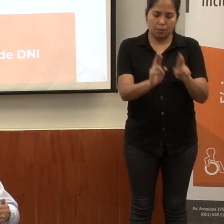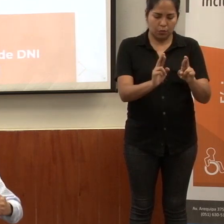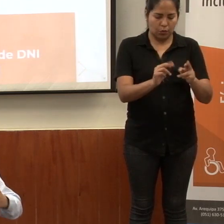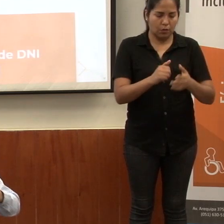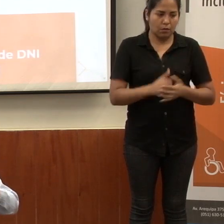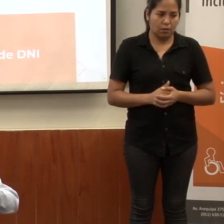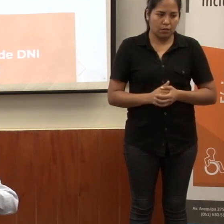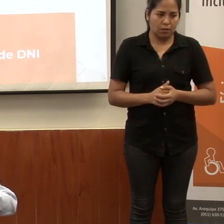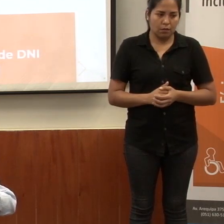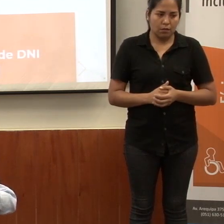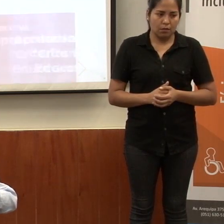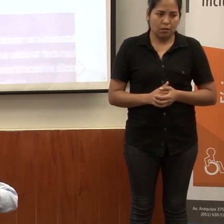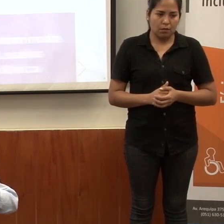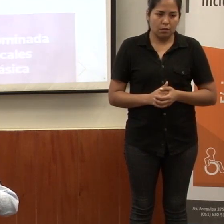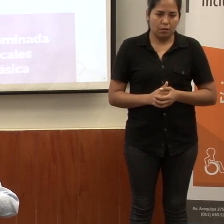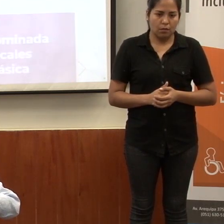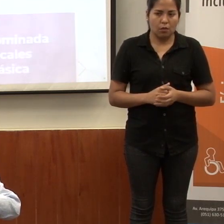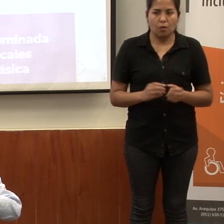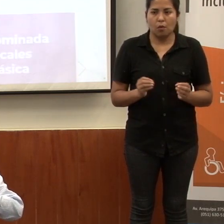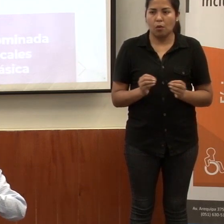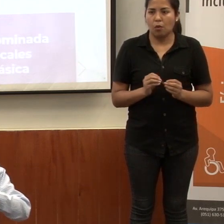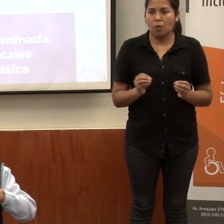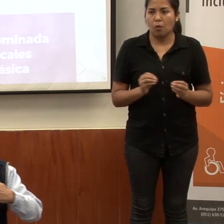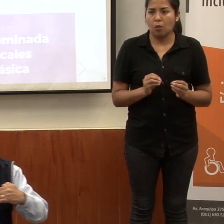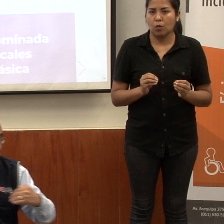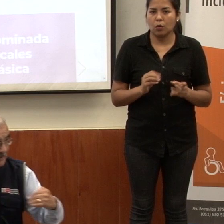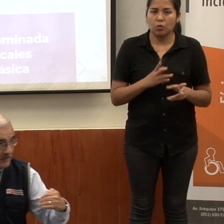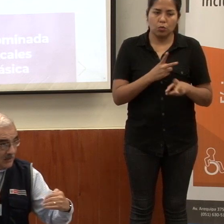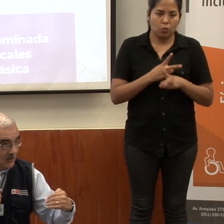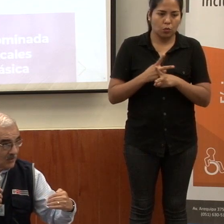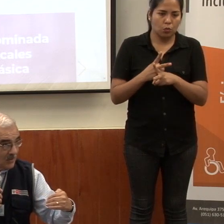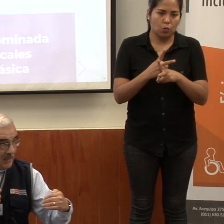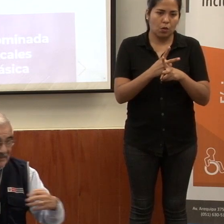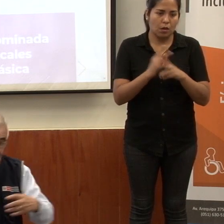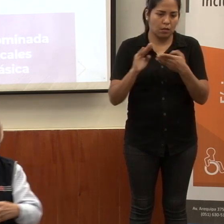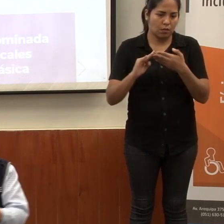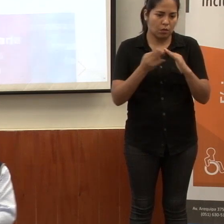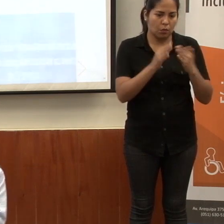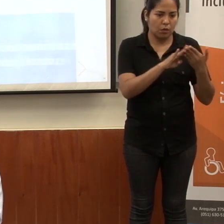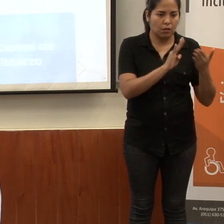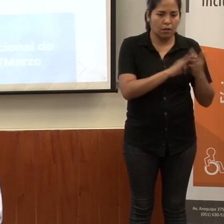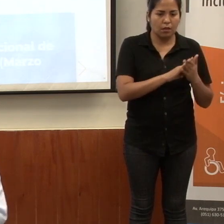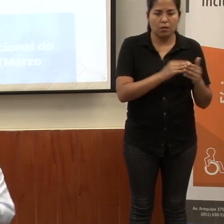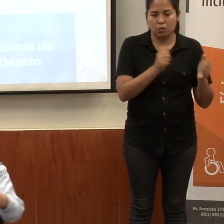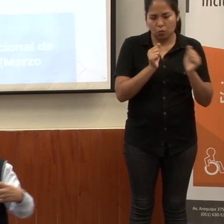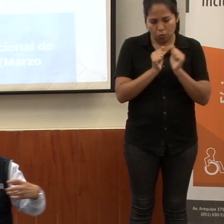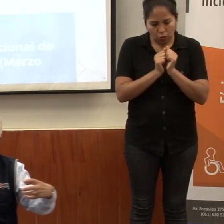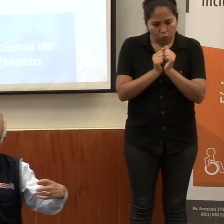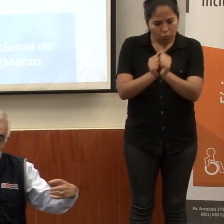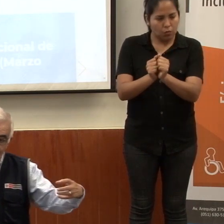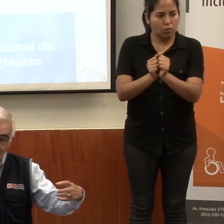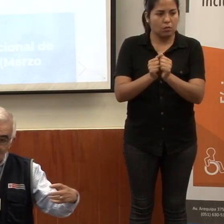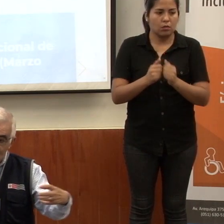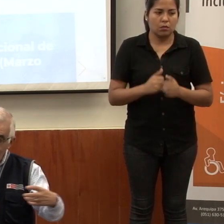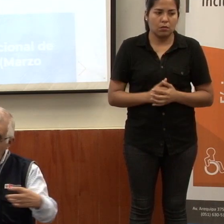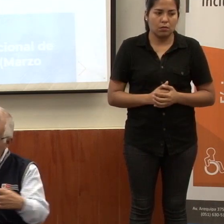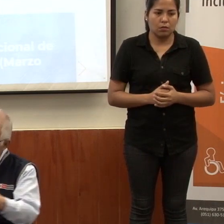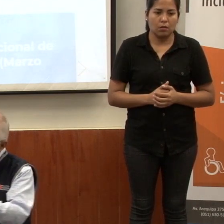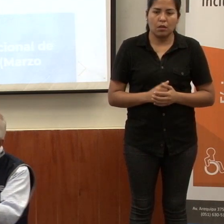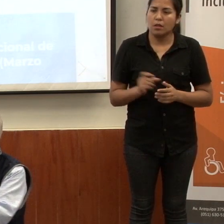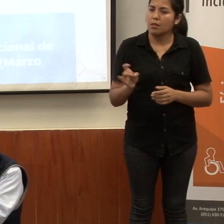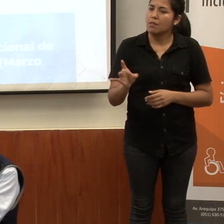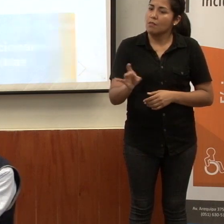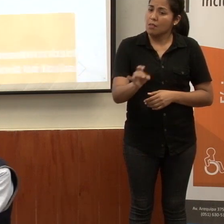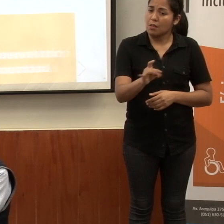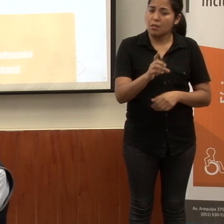cupos. O en algún momento, sus famosas guardias comunitarias, ¿no? Salgan con ellos, pues. Porque hay un montón de médicos